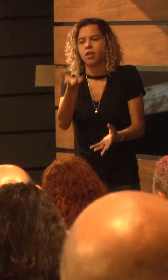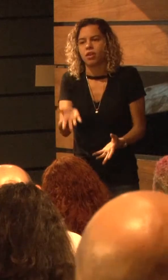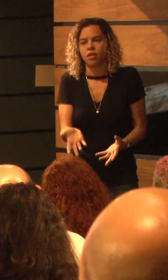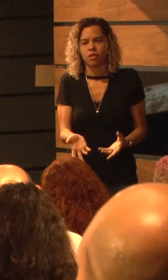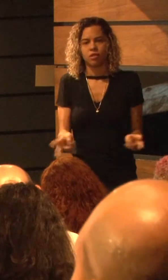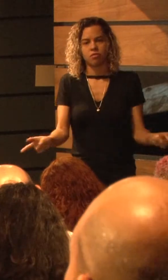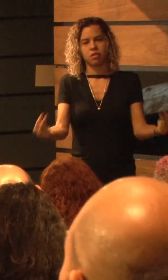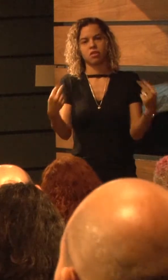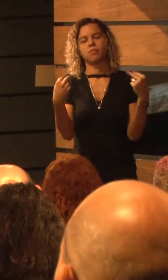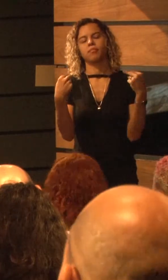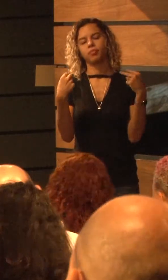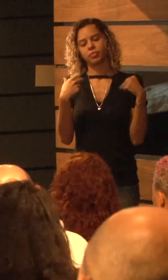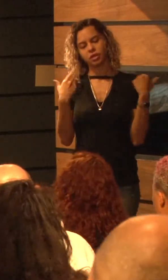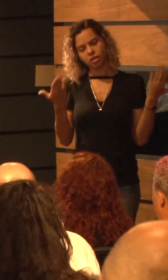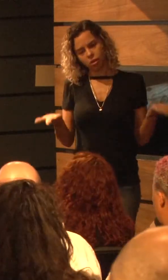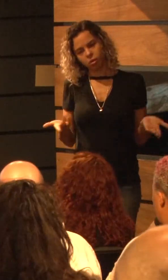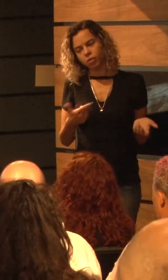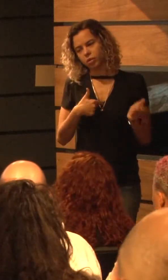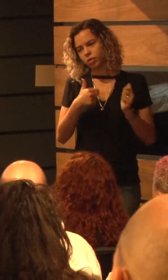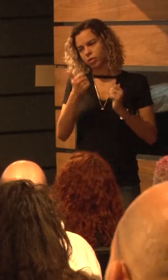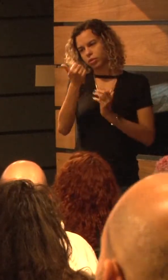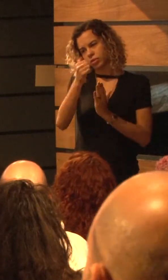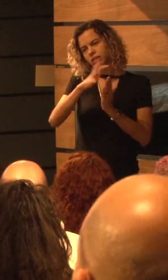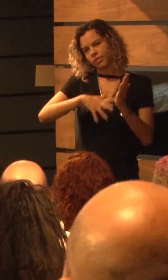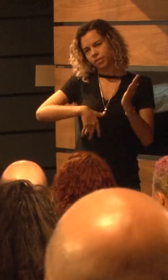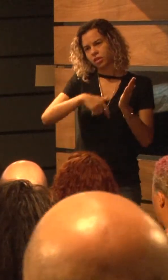ver. Então, isso tudo eu vou